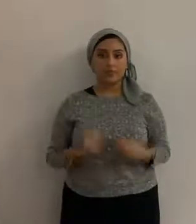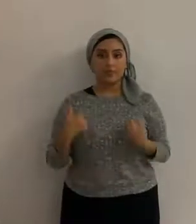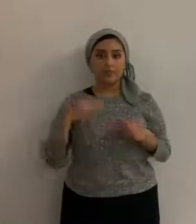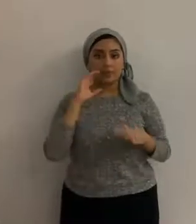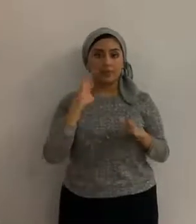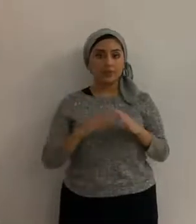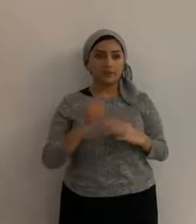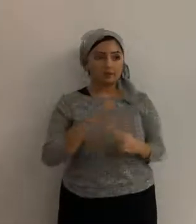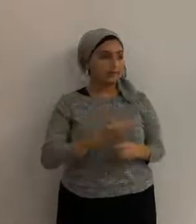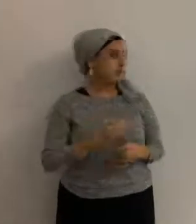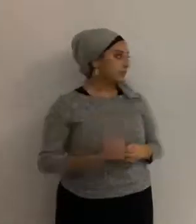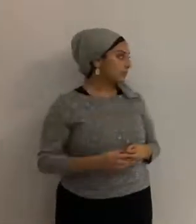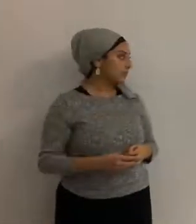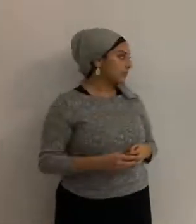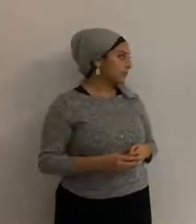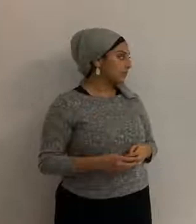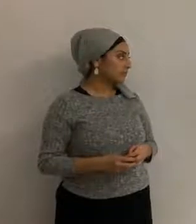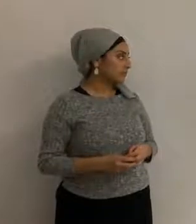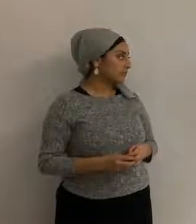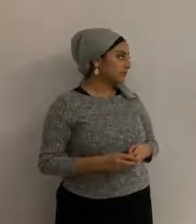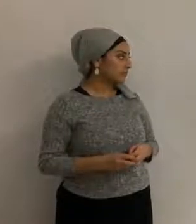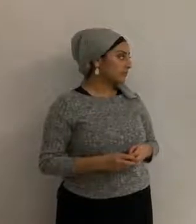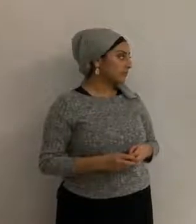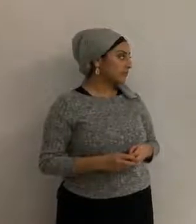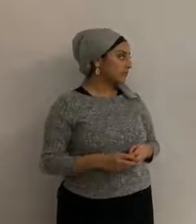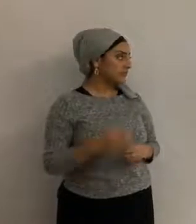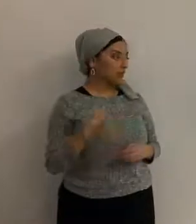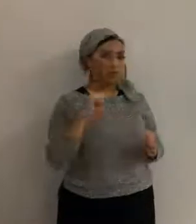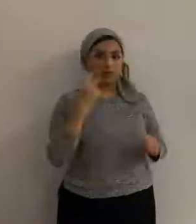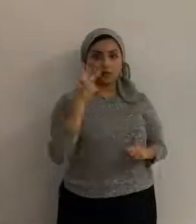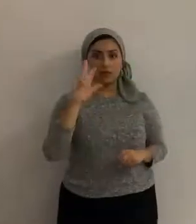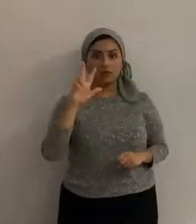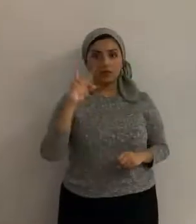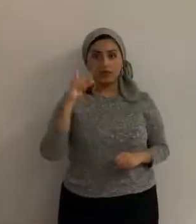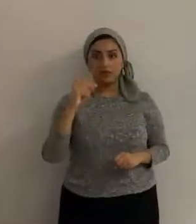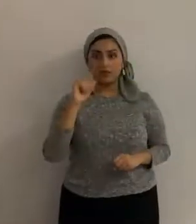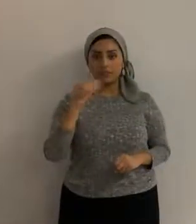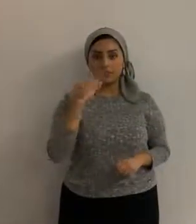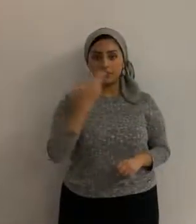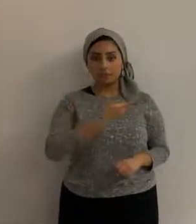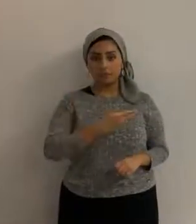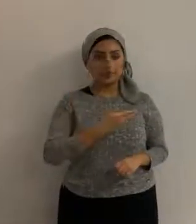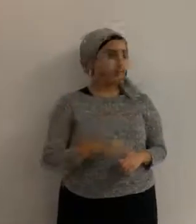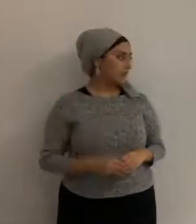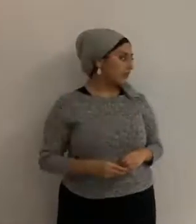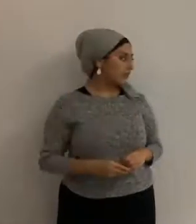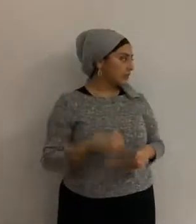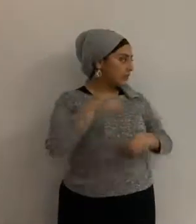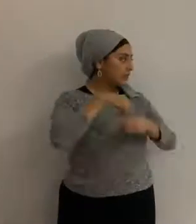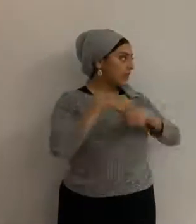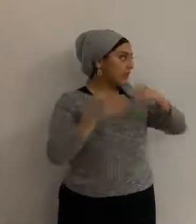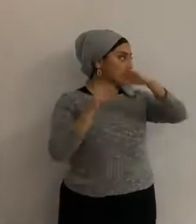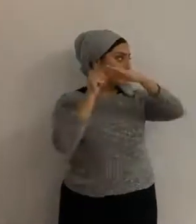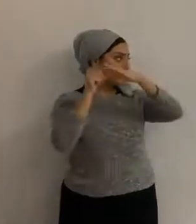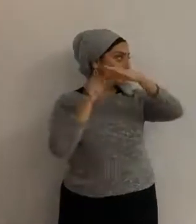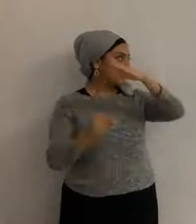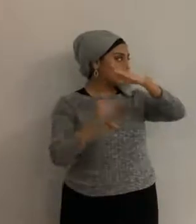esquema, lo vemos también en isométrico o en 3D. Son los pilotes, una plataforma o placa de concreto y